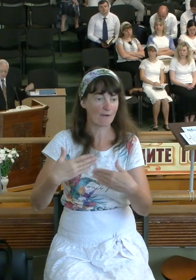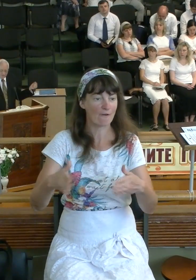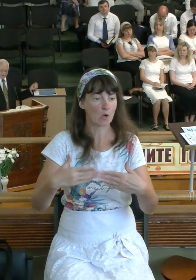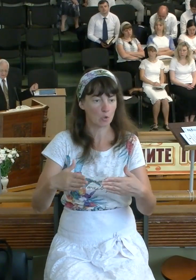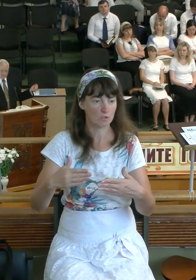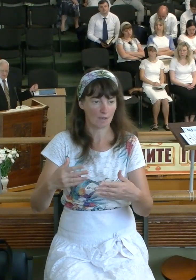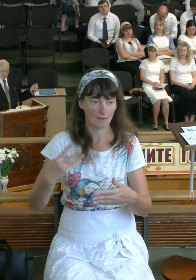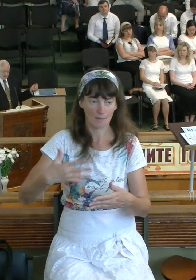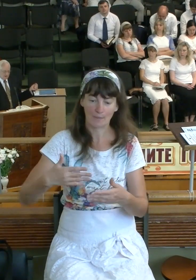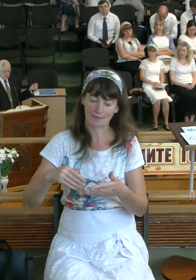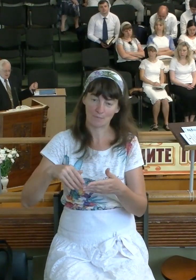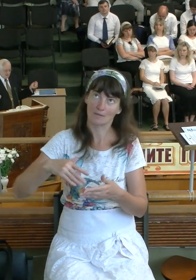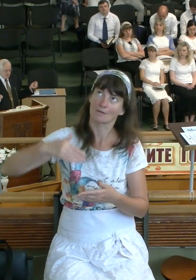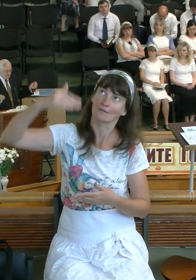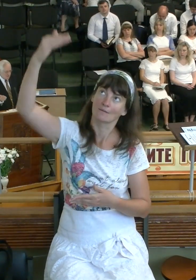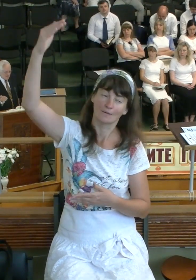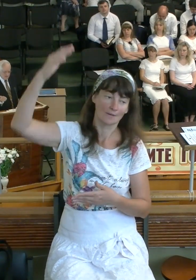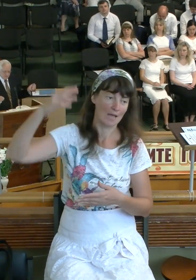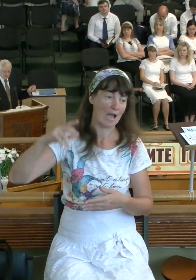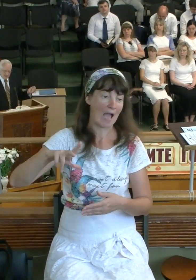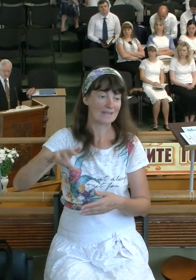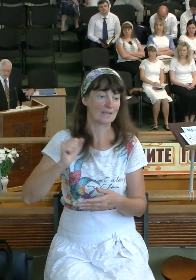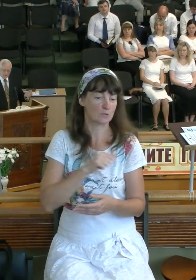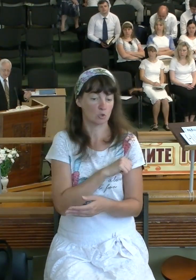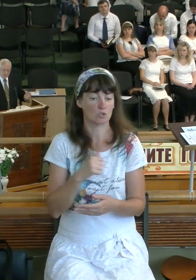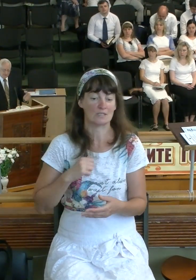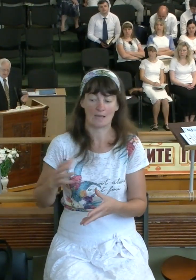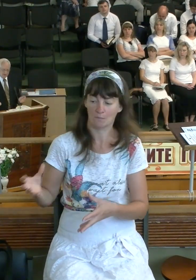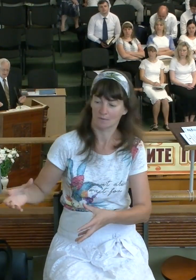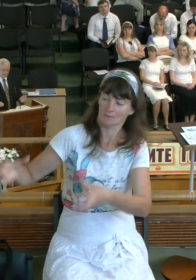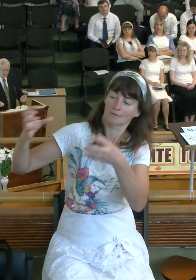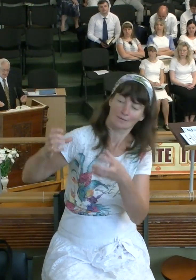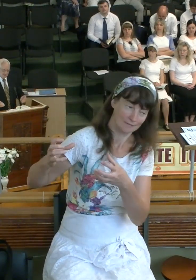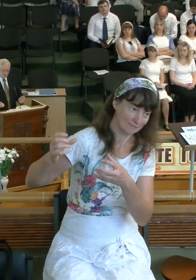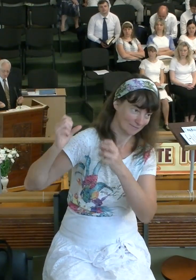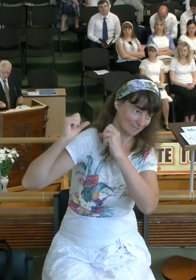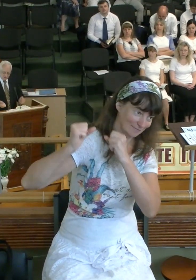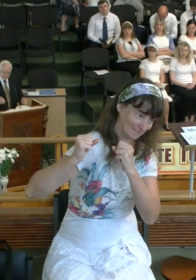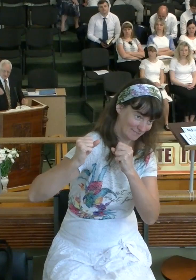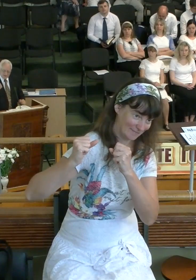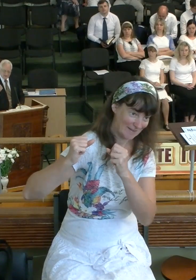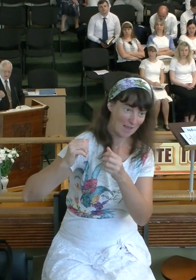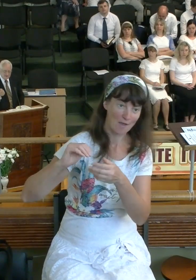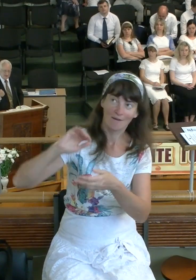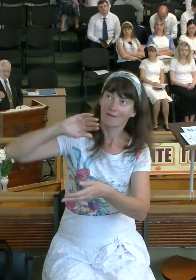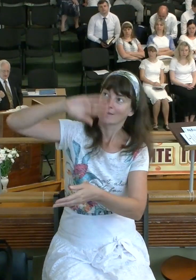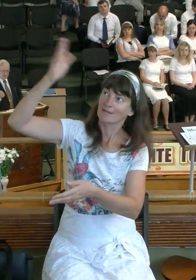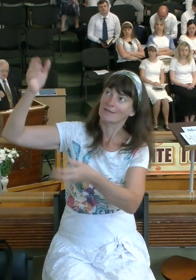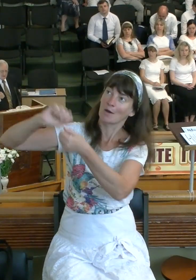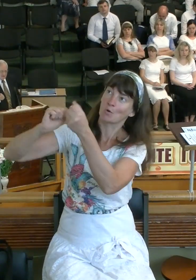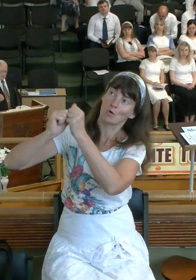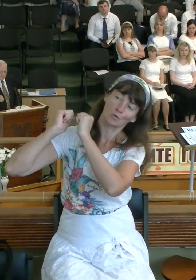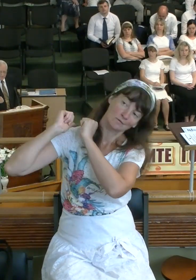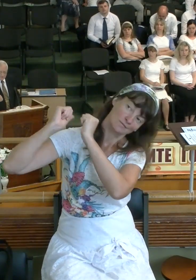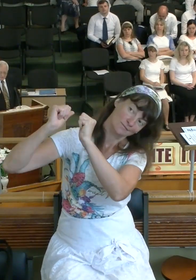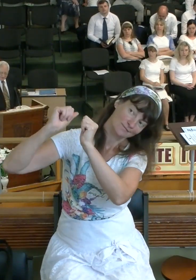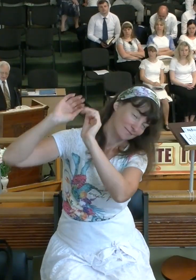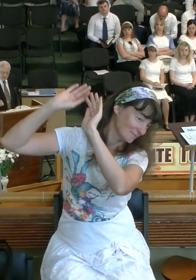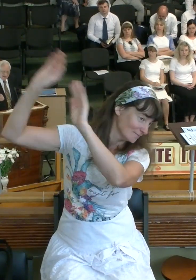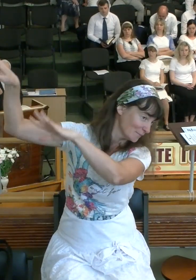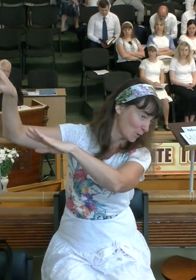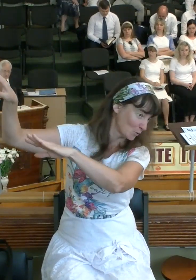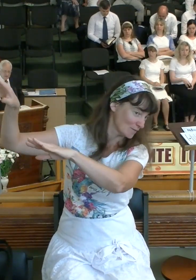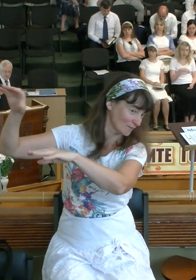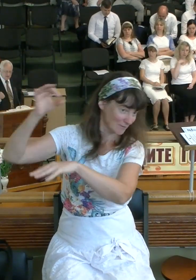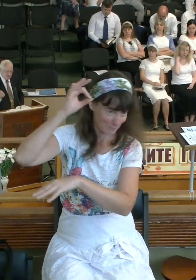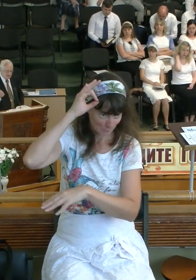любые веревки разрывал, какими бы ни пытались его связать. Но вот однажды во время его